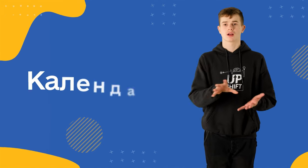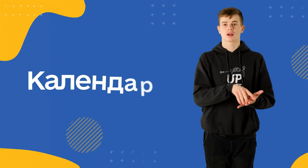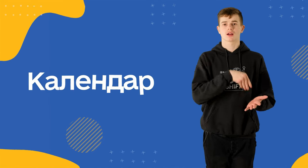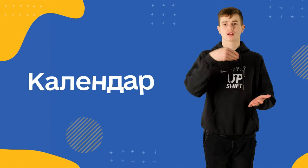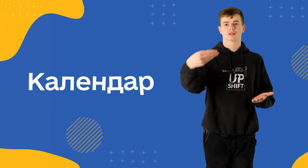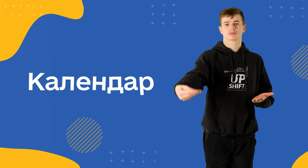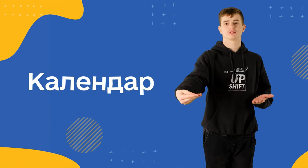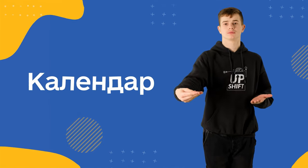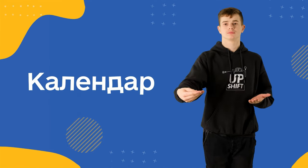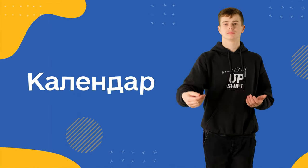Календар.